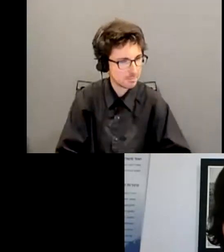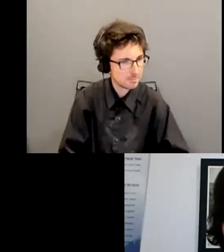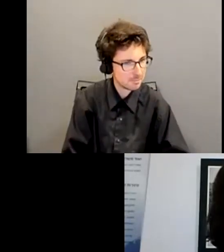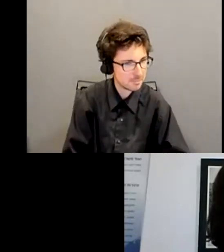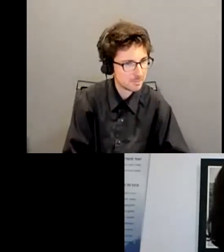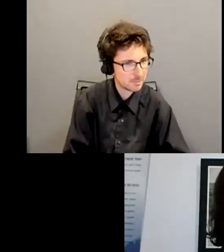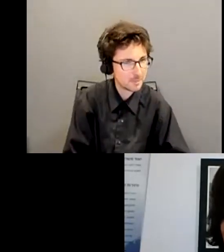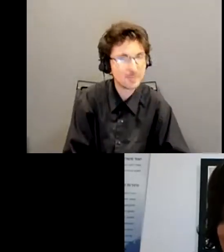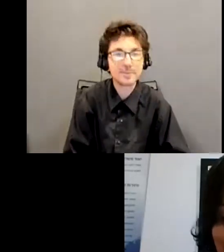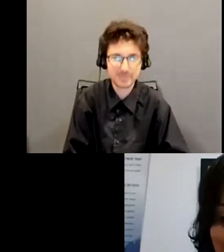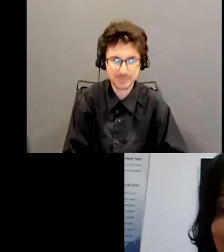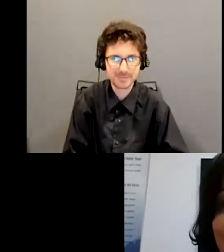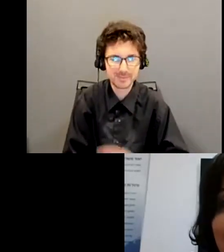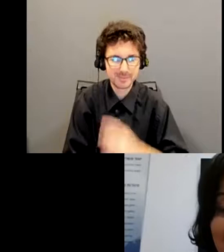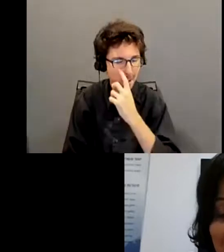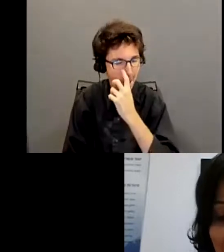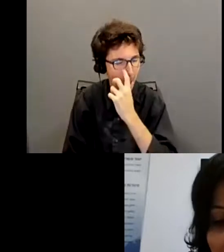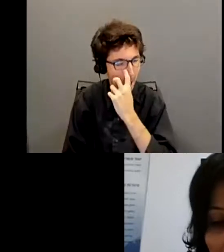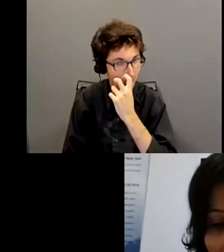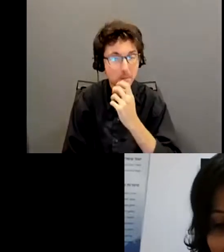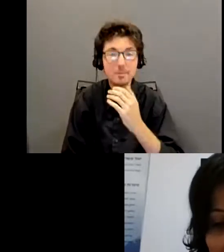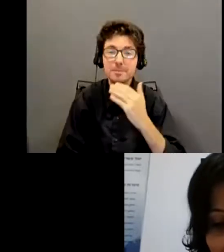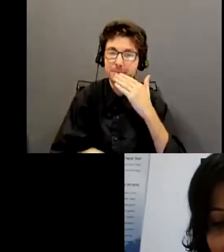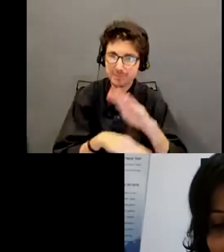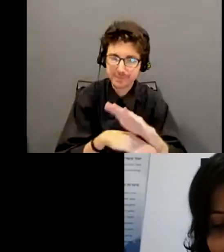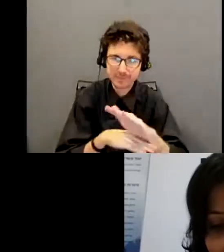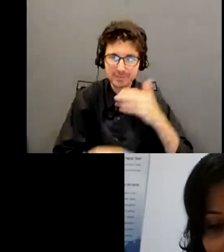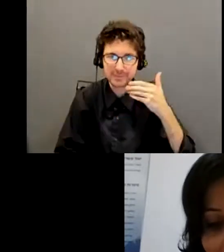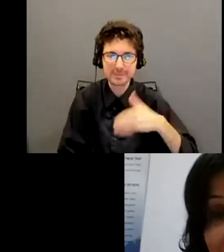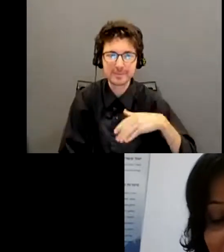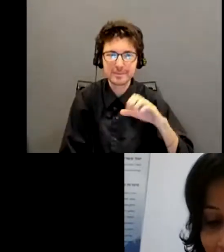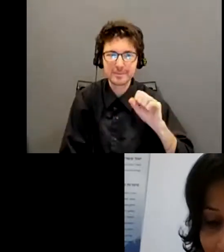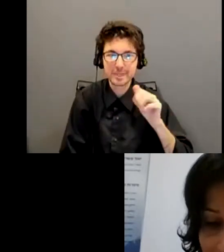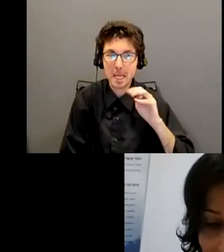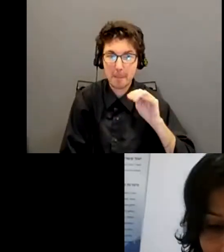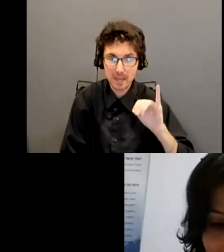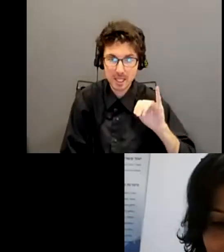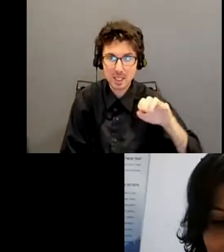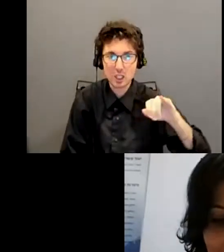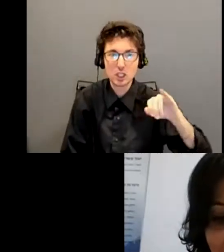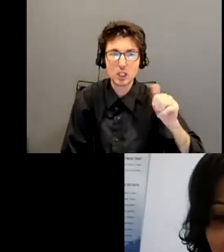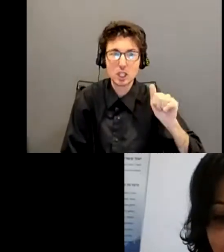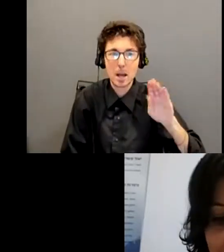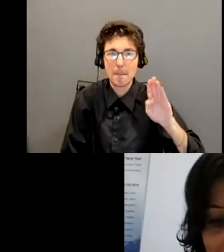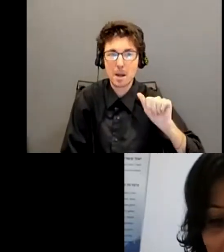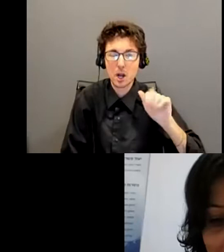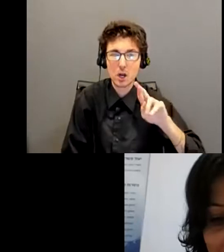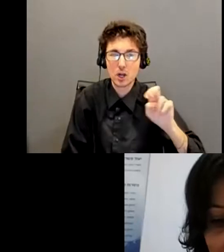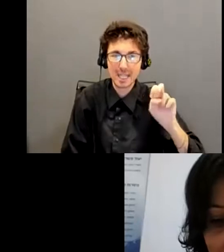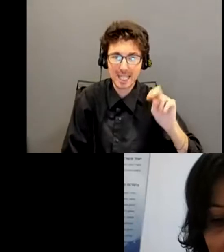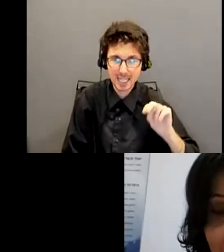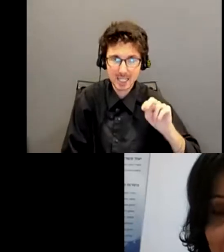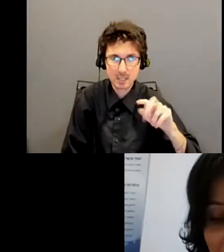Okay. Good evening from Israel. So my name is Sami Jabarin from the city of Emel Fahim. I have been working in